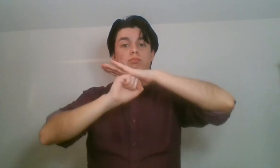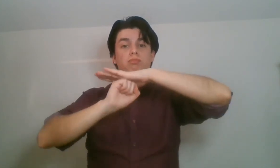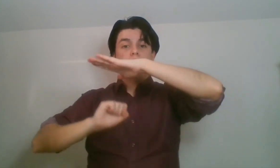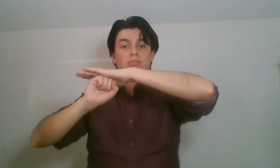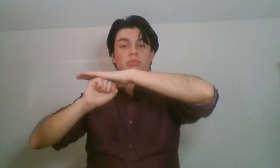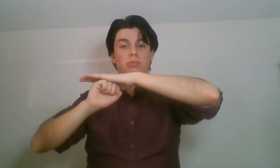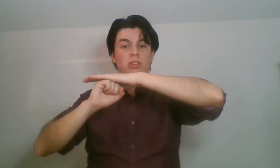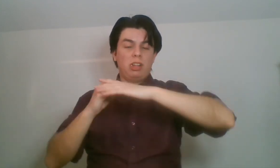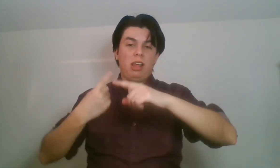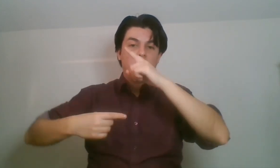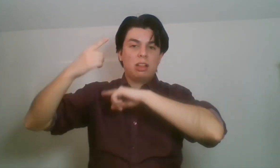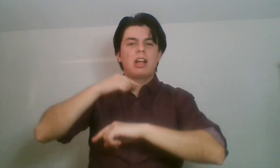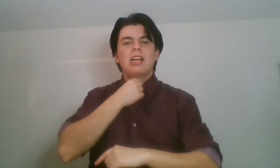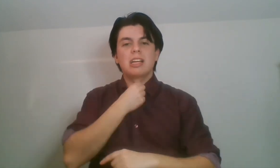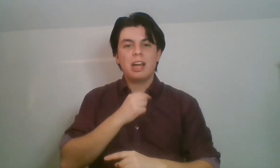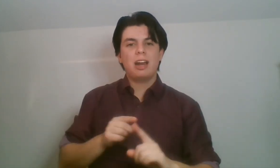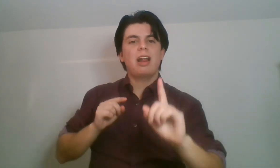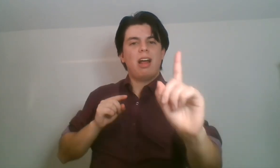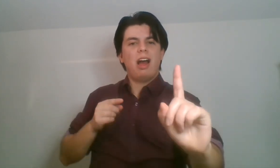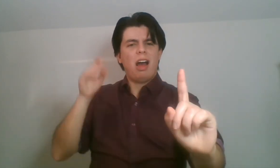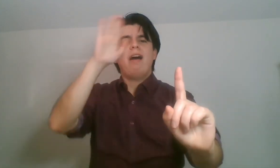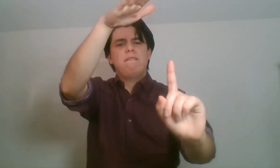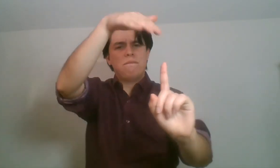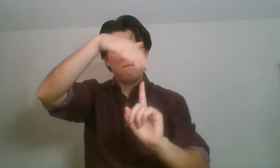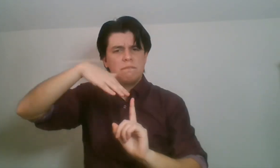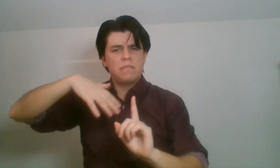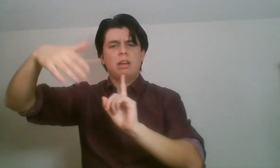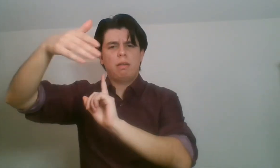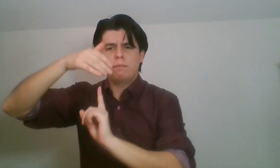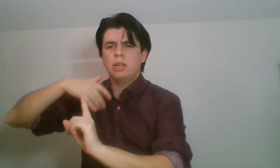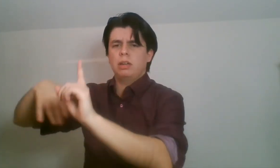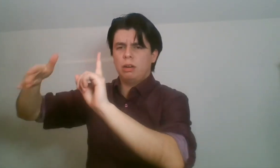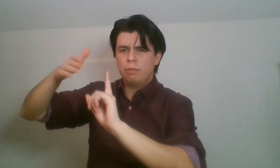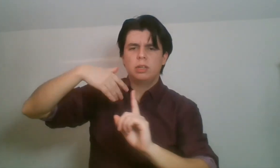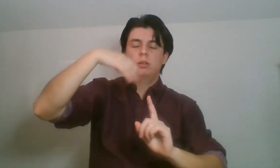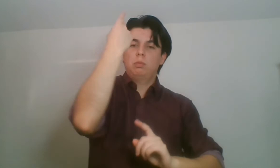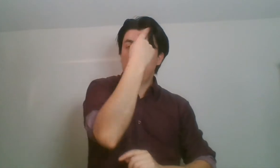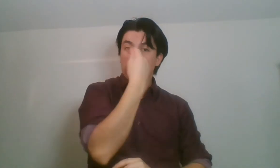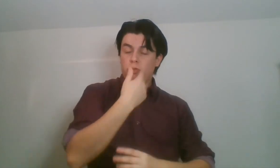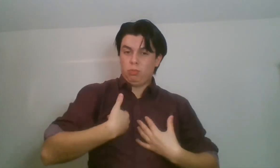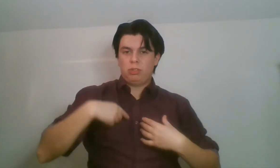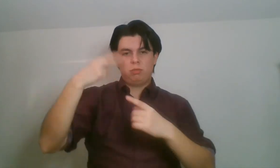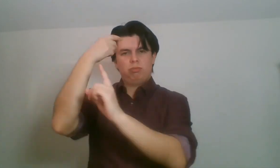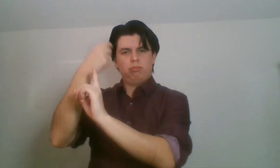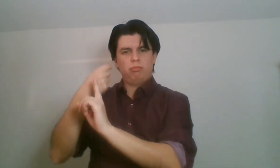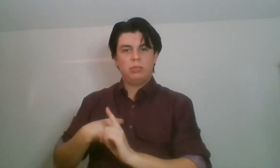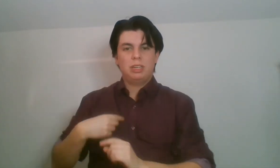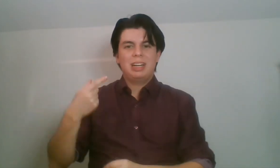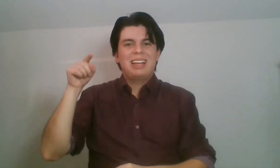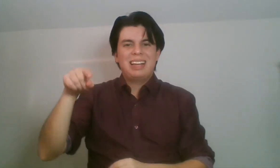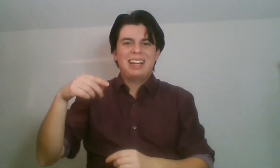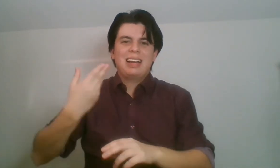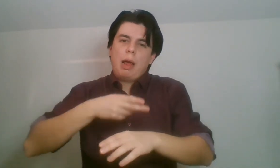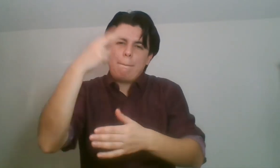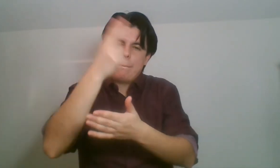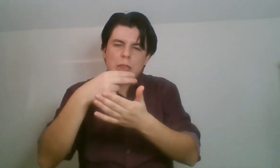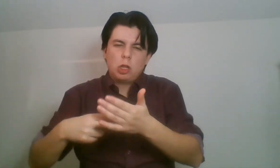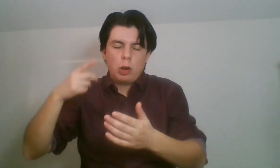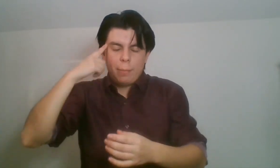Chile no había alguien que hiciera eso. Entonces las grandes personalidades de la época quieren ser